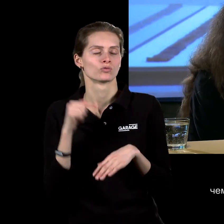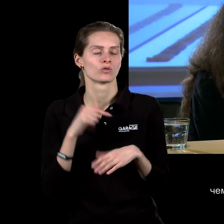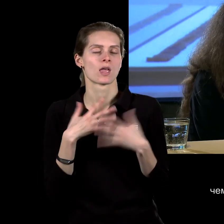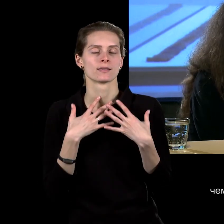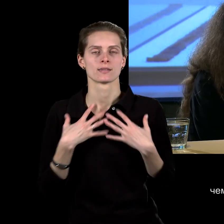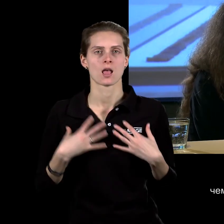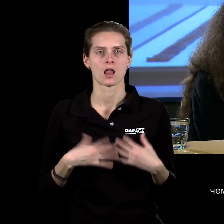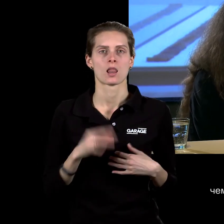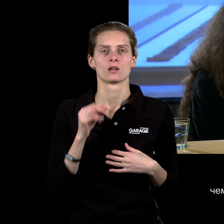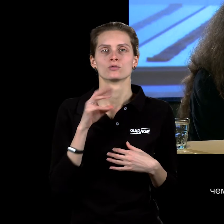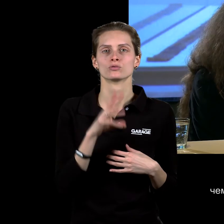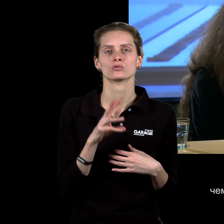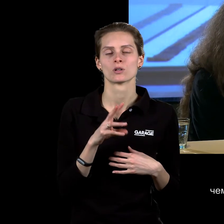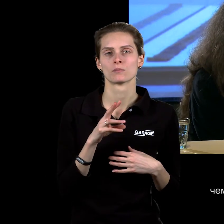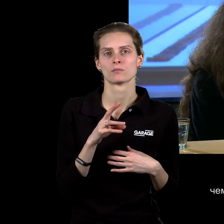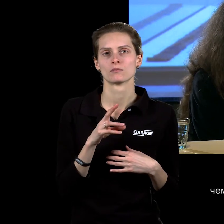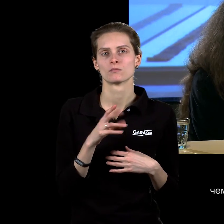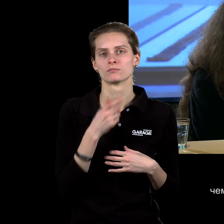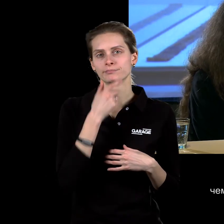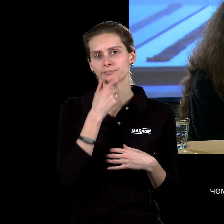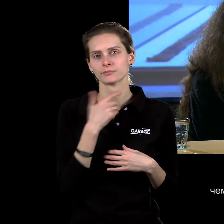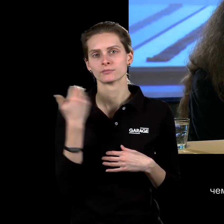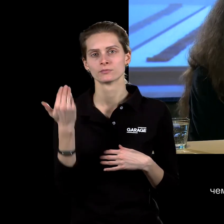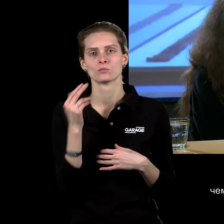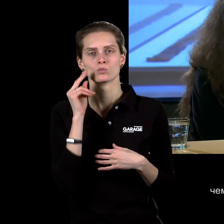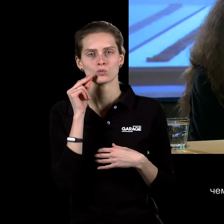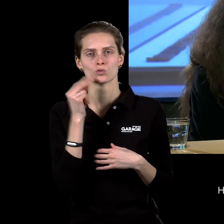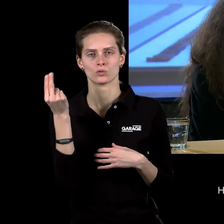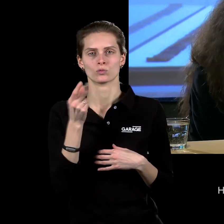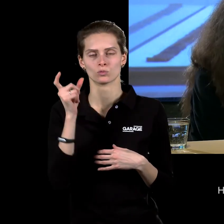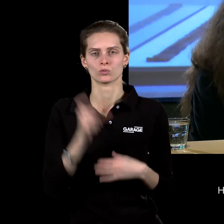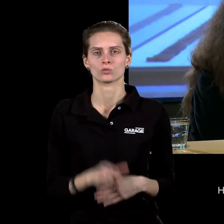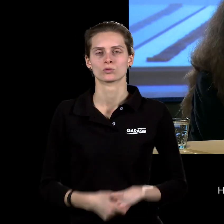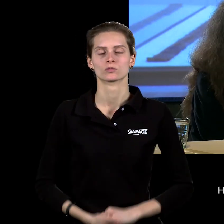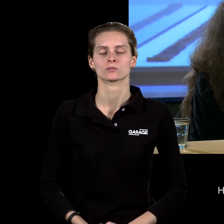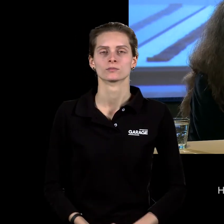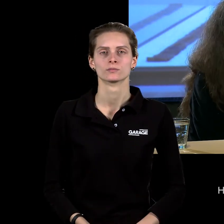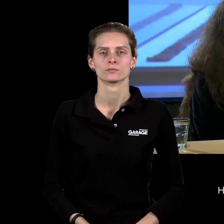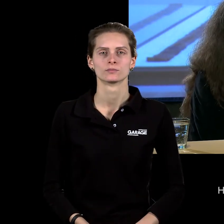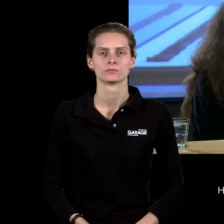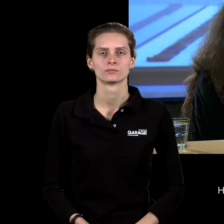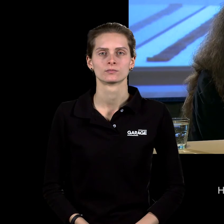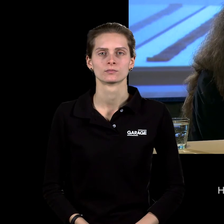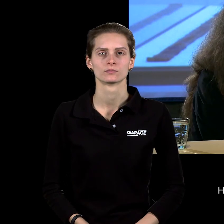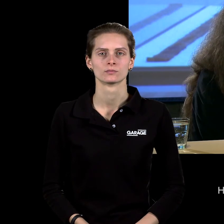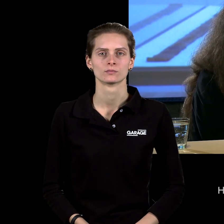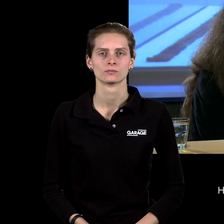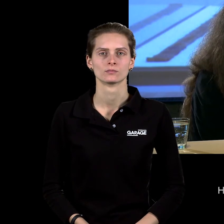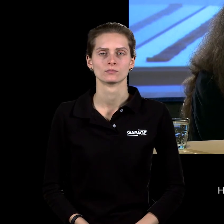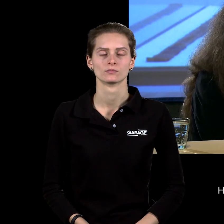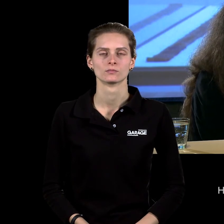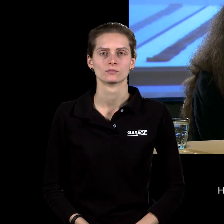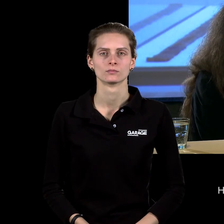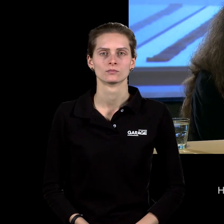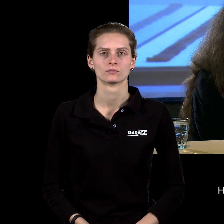телесностью, чем традиционное искусство мужчин, художников-мужчин. Но при этом это